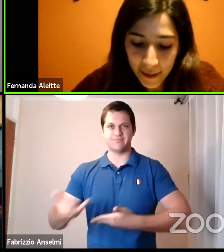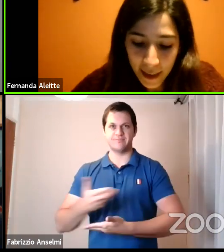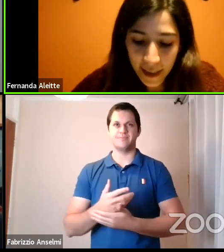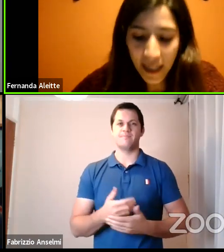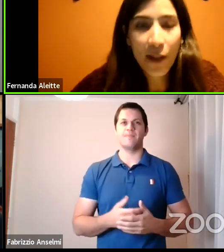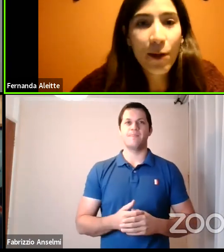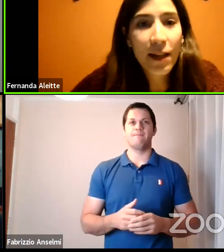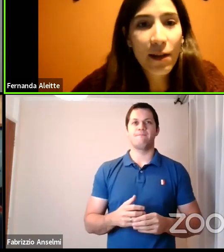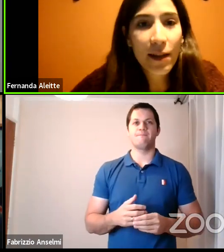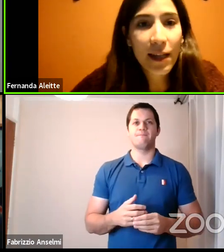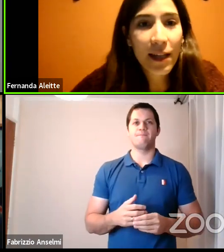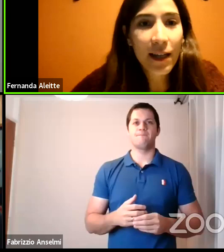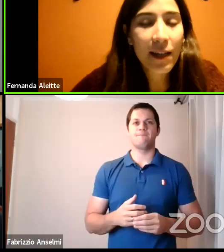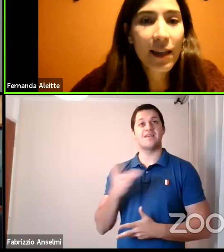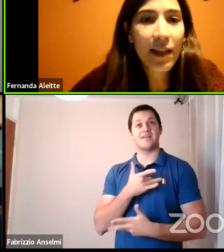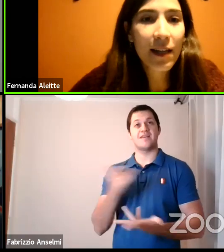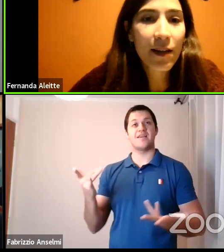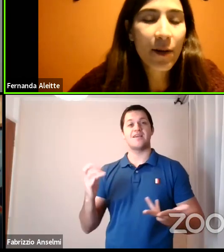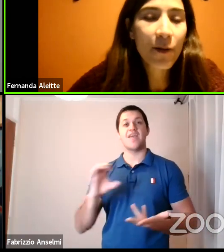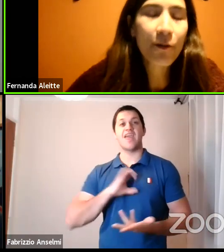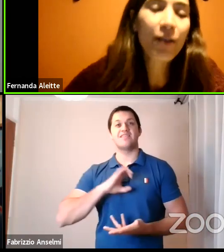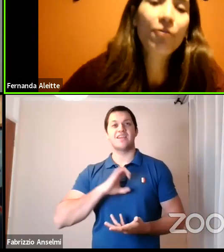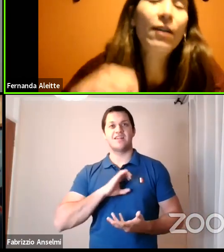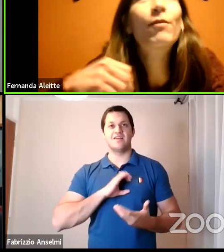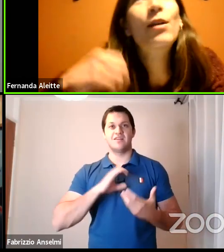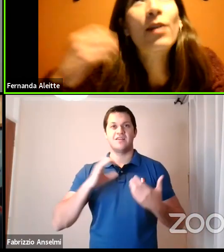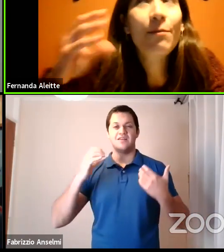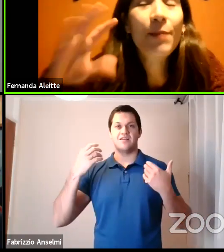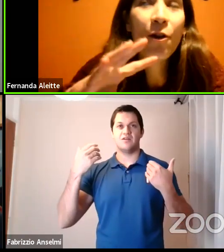Ella es entrenadora